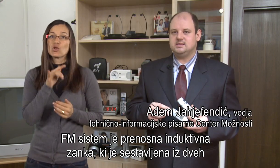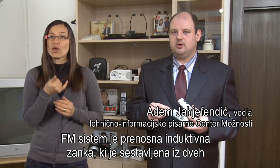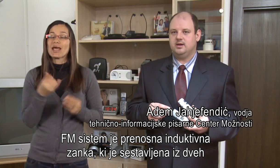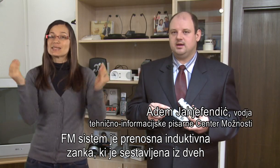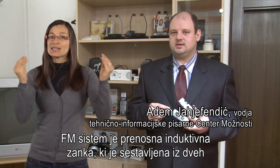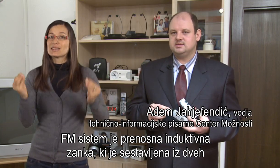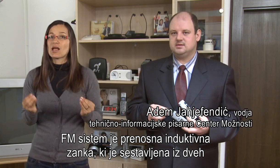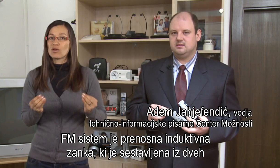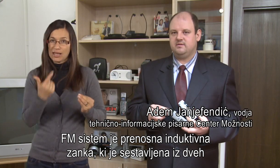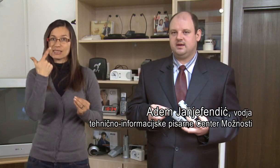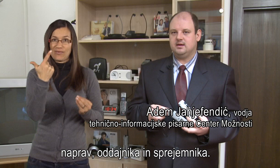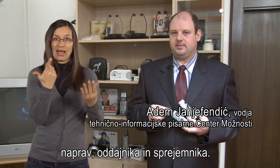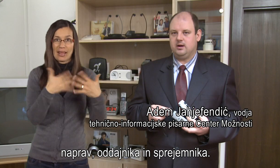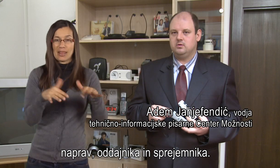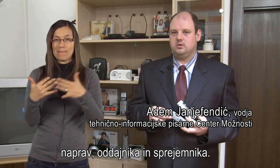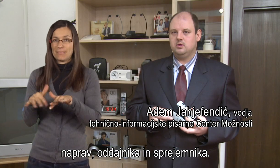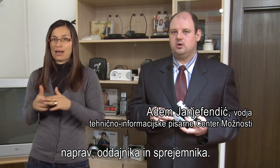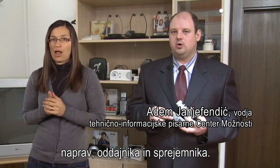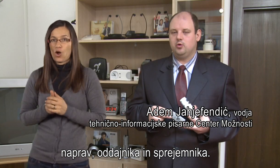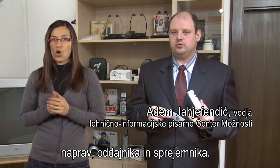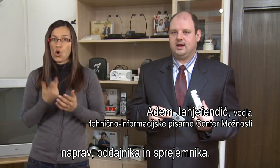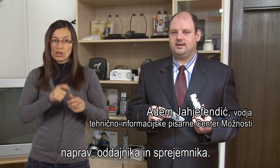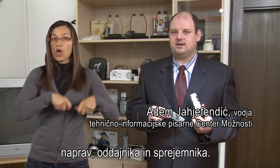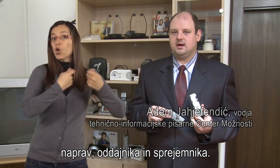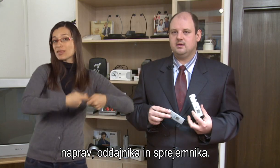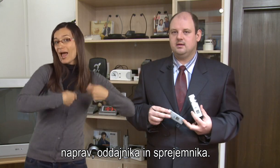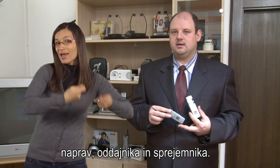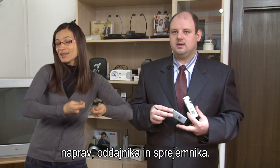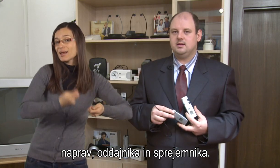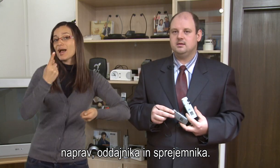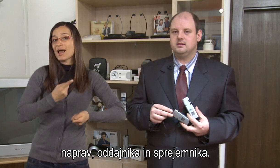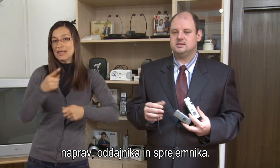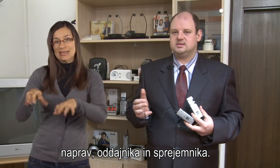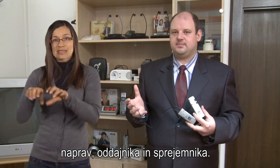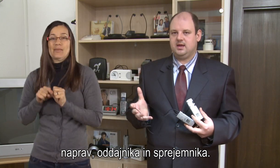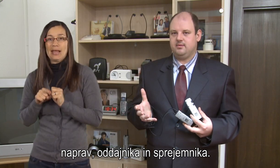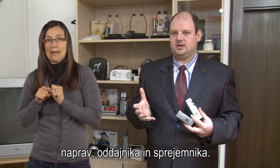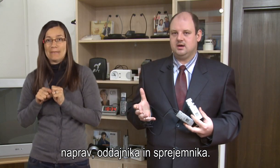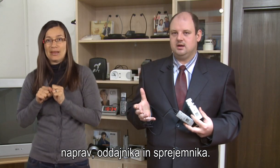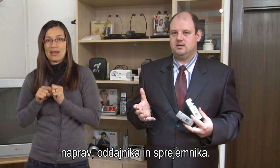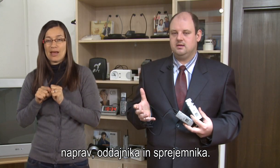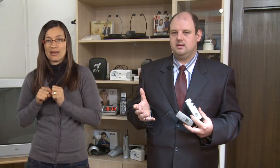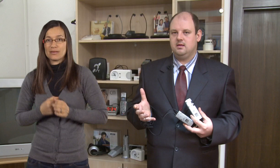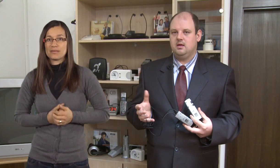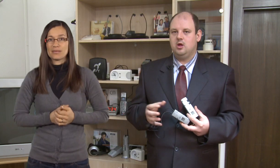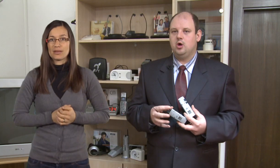je sestavljena iz dveh naprav, oddajnika in sprejemnika.